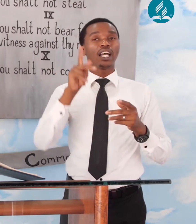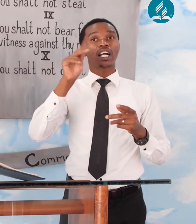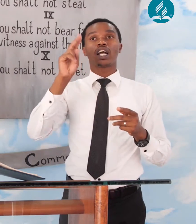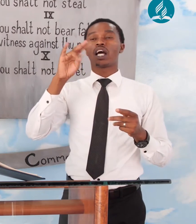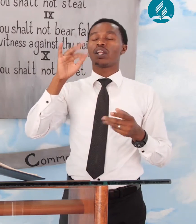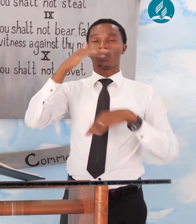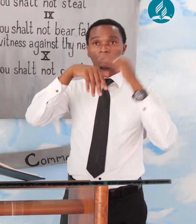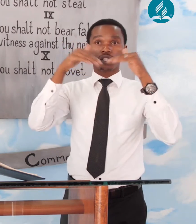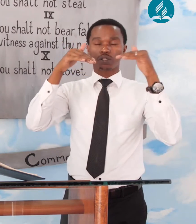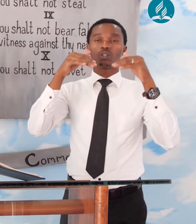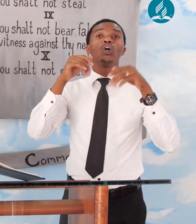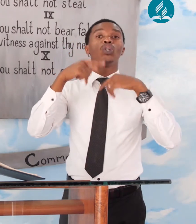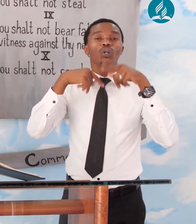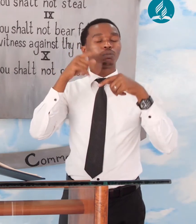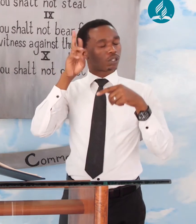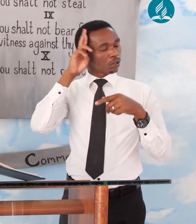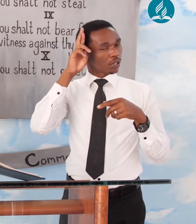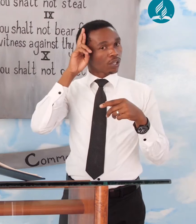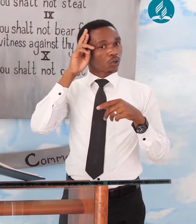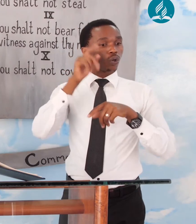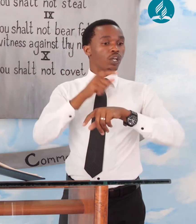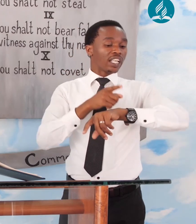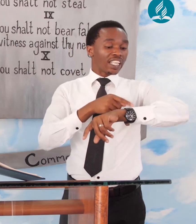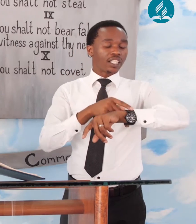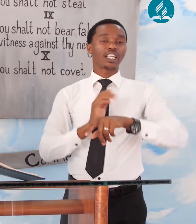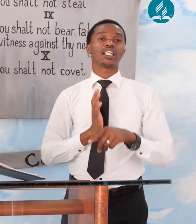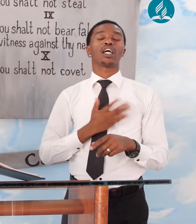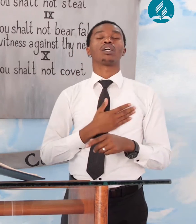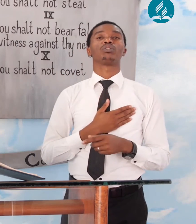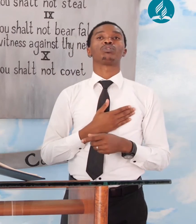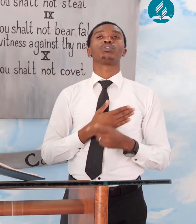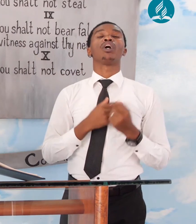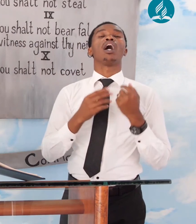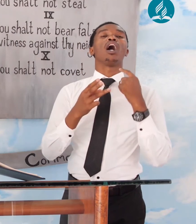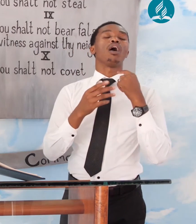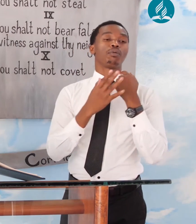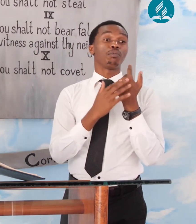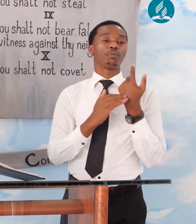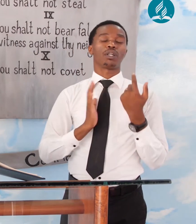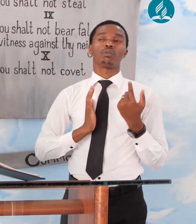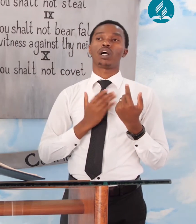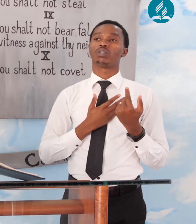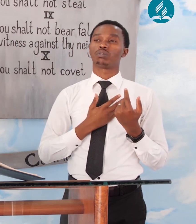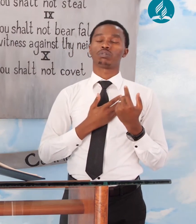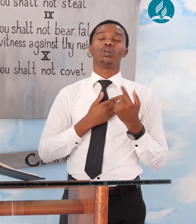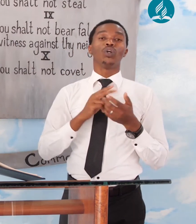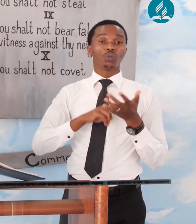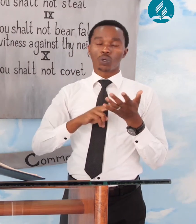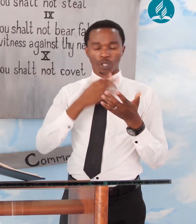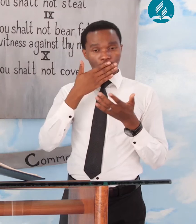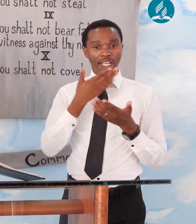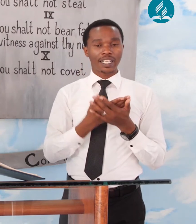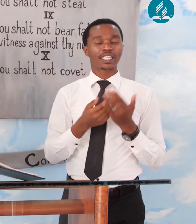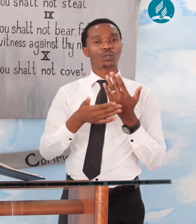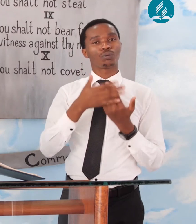tugomba kugiheshamo Imana icyubahiro uburyo tugikoresha umubiri wacu ugire guhesha Imana icyubahiro mu buryo tubungabunga